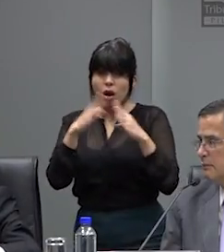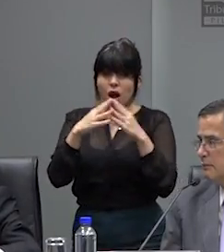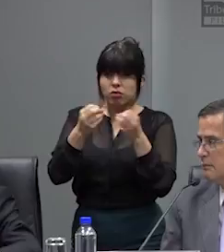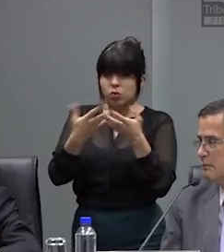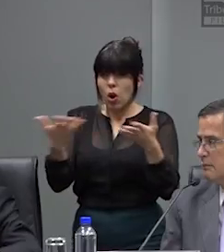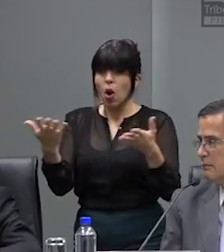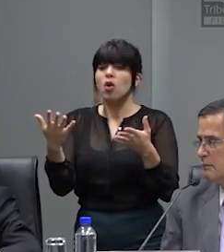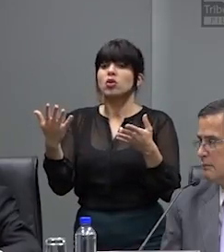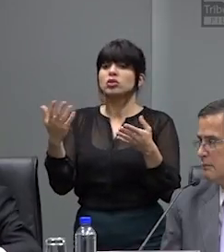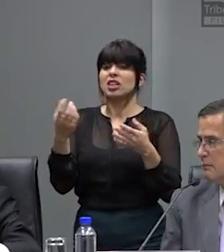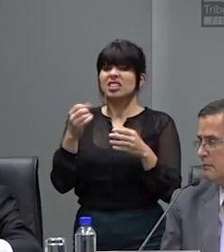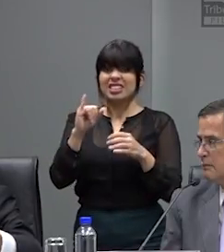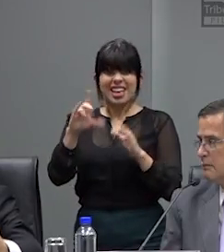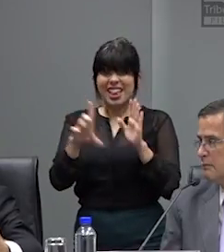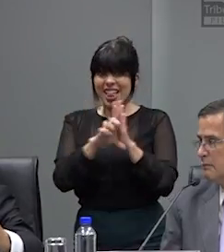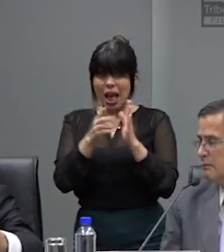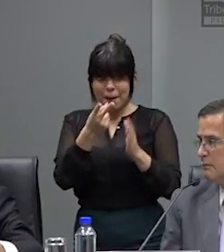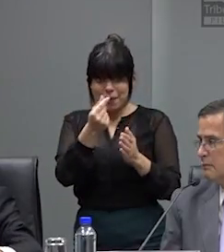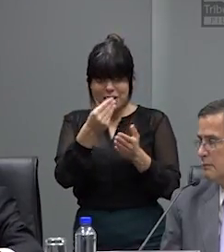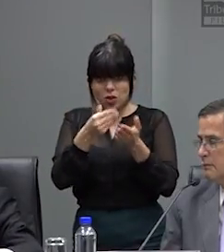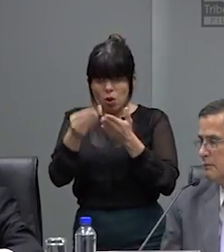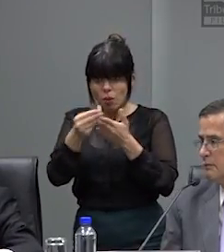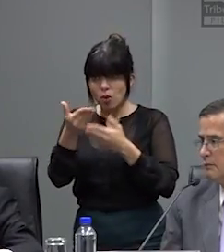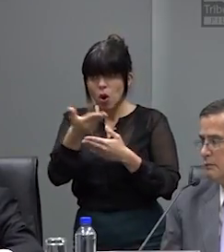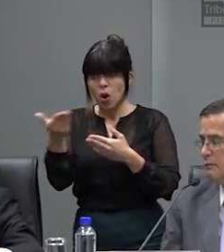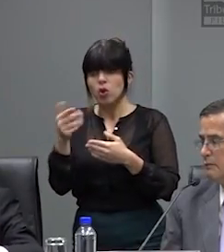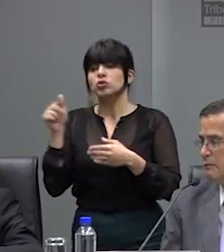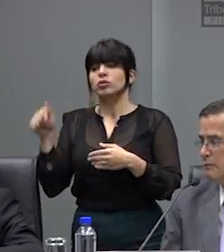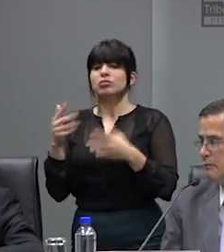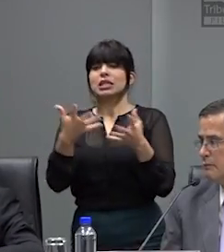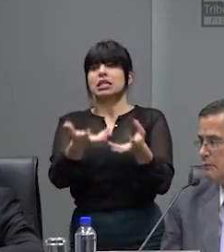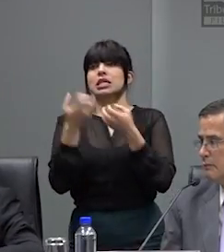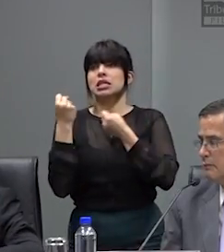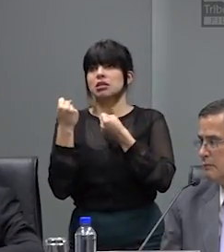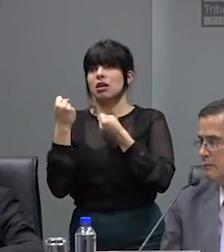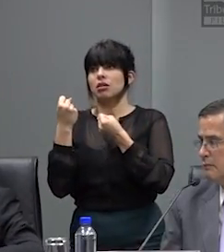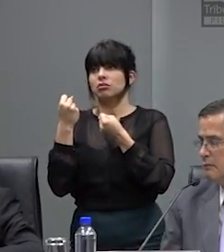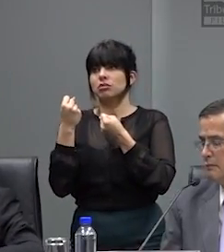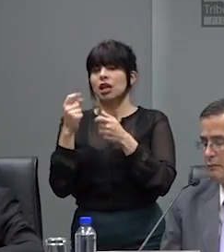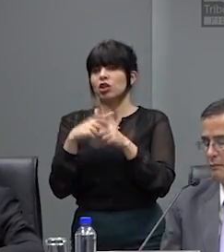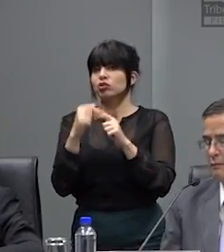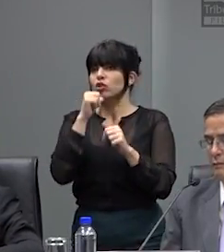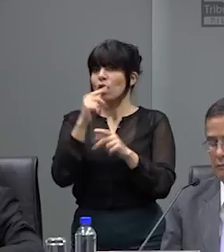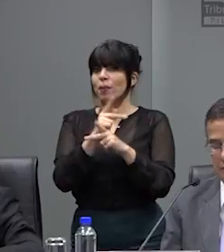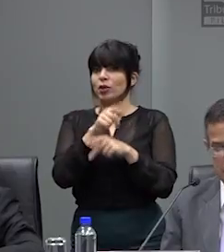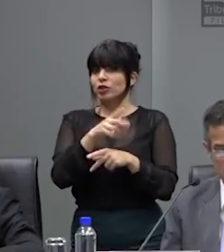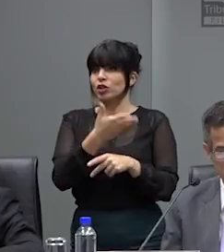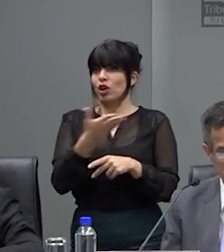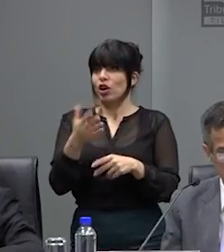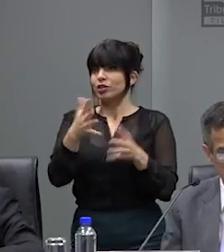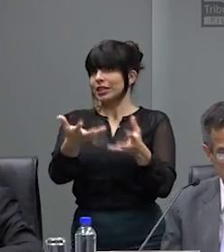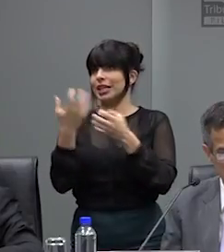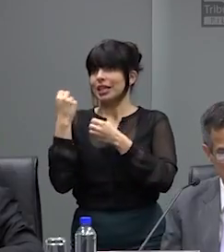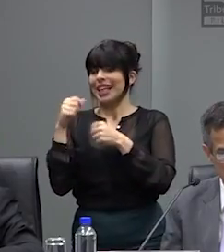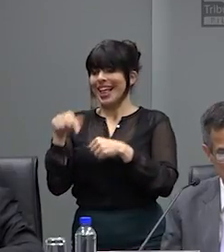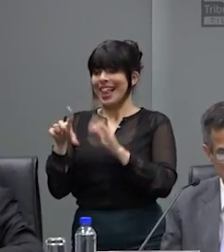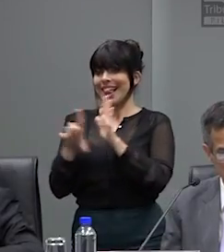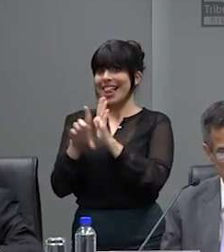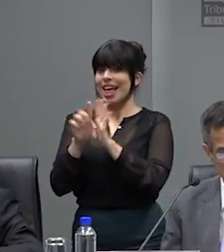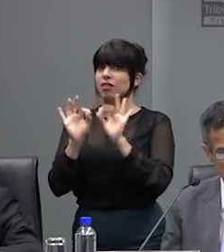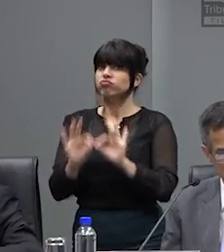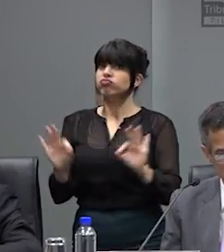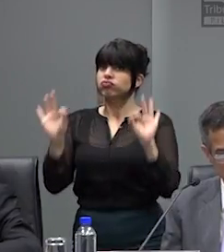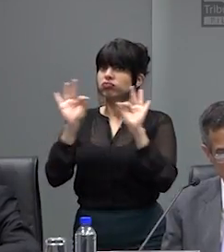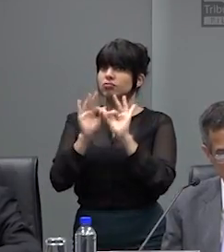forma ilícita y fuera de lo que es la protección de la ley. Entonces, esta ley de extinción de dominio se vuelve